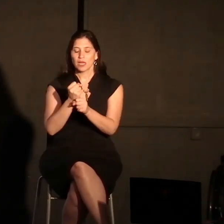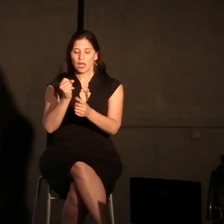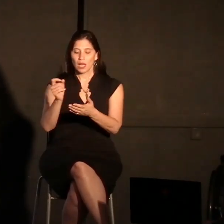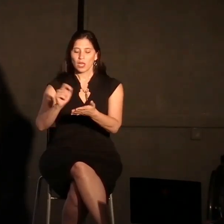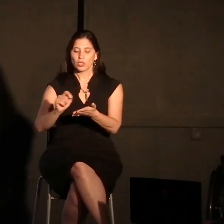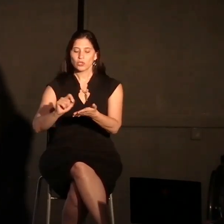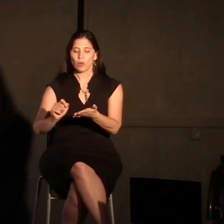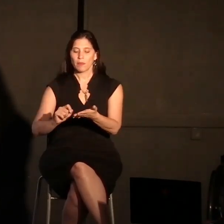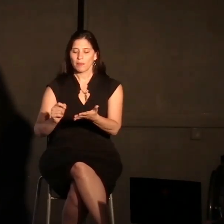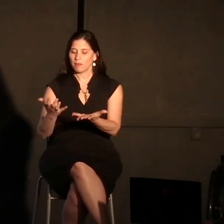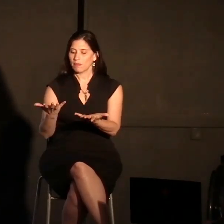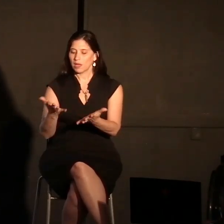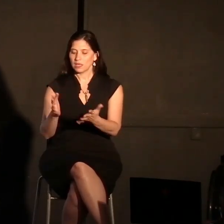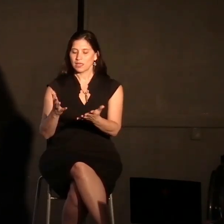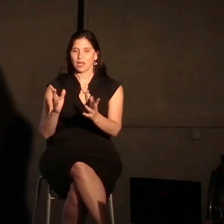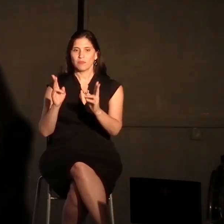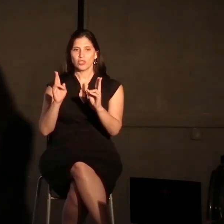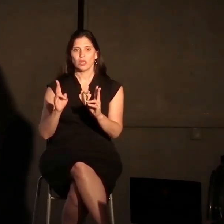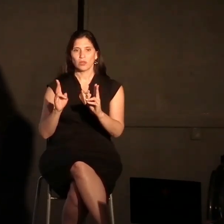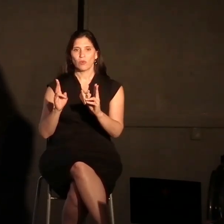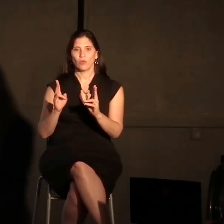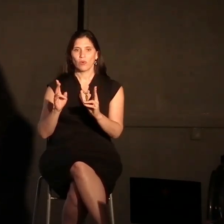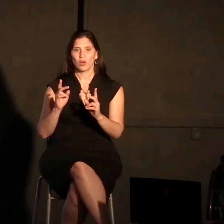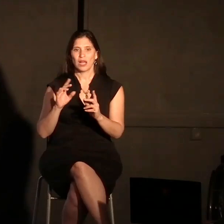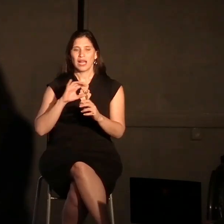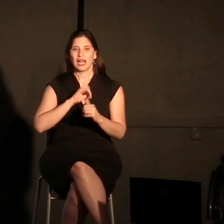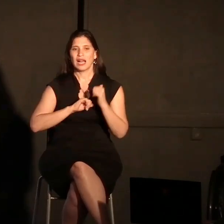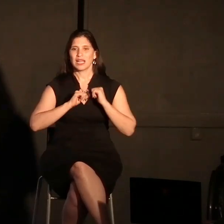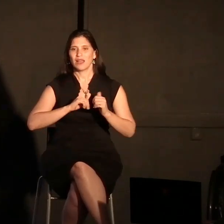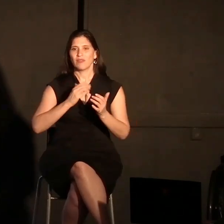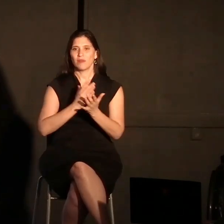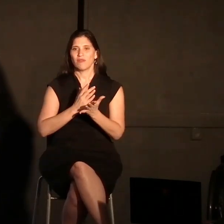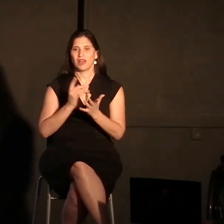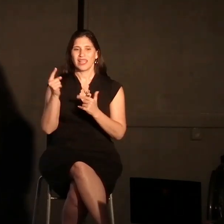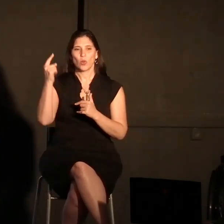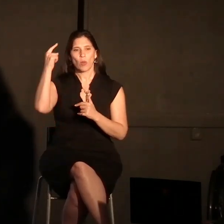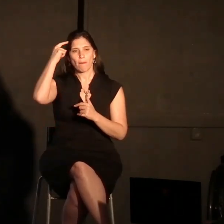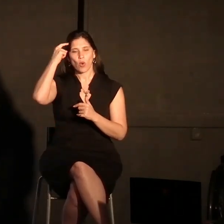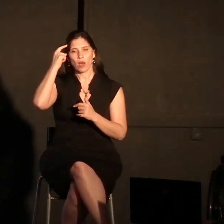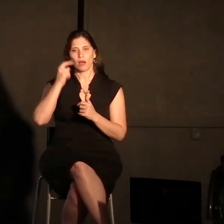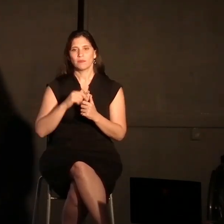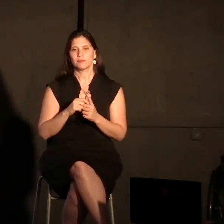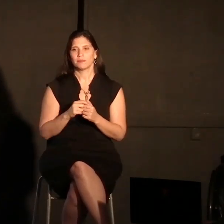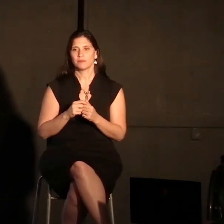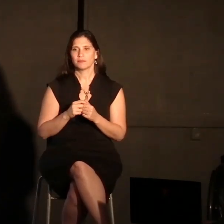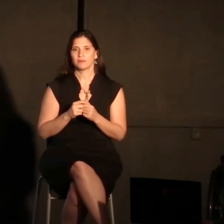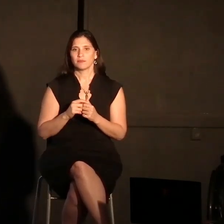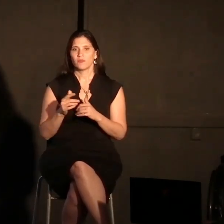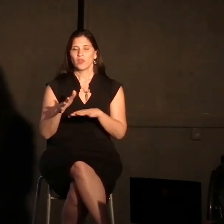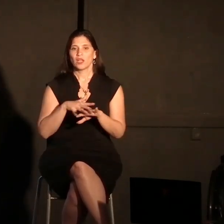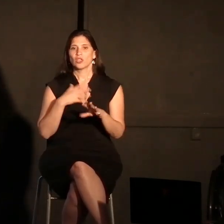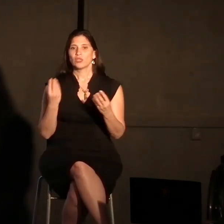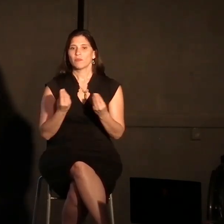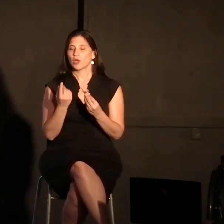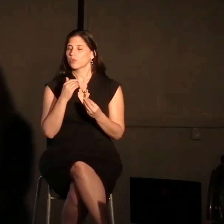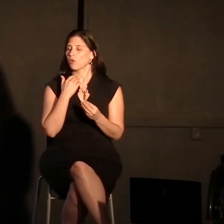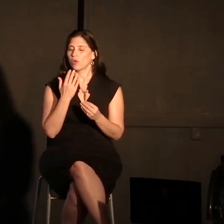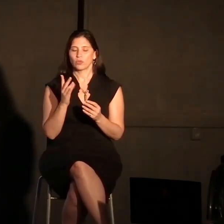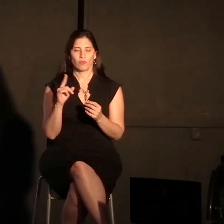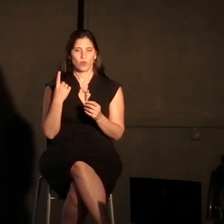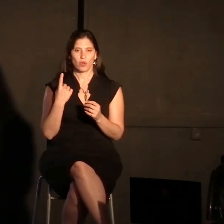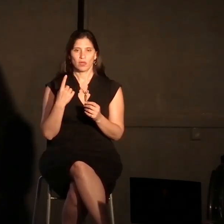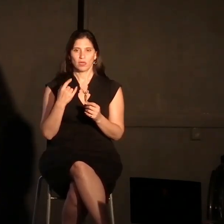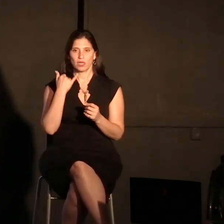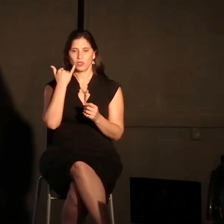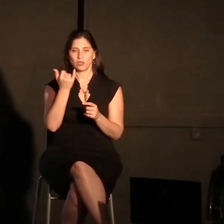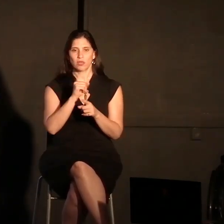המידות הידיים שלי השתתקו הכאבים שלי כבר הגיעו למוח והרגשתי שמשהו לא טוב קורה